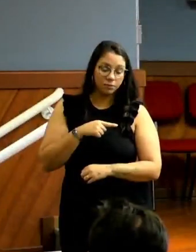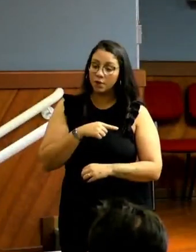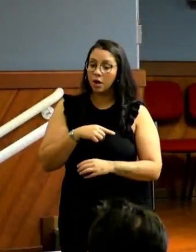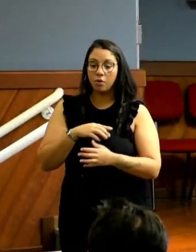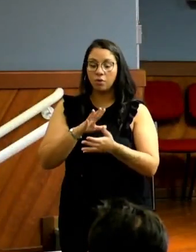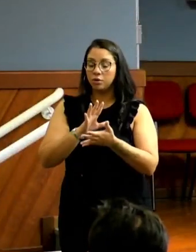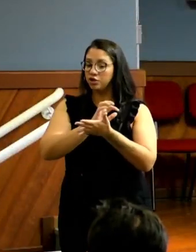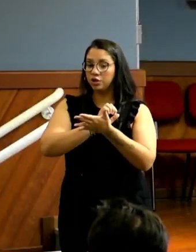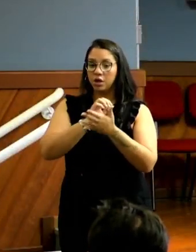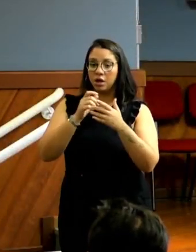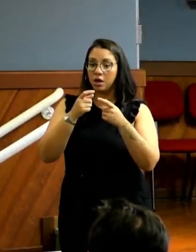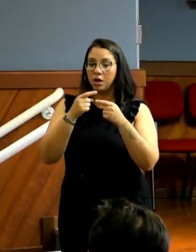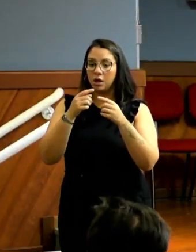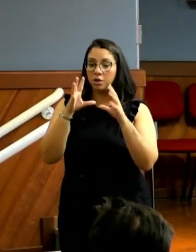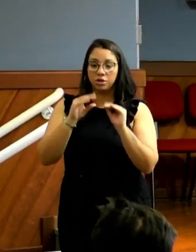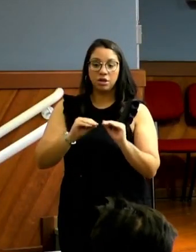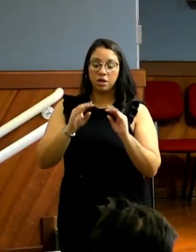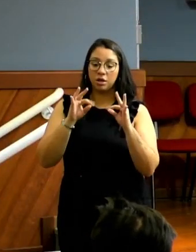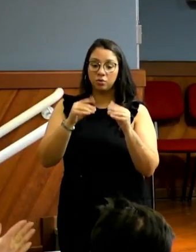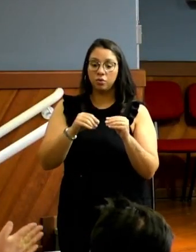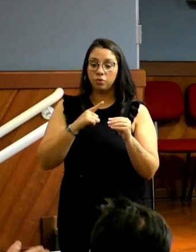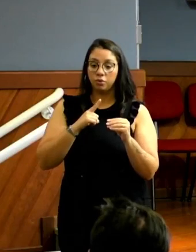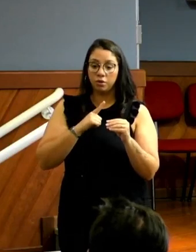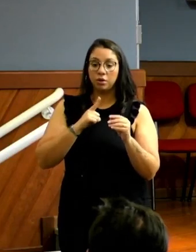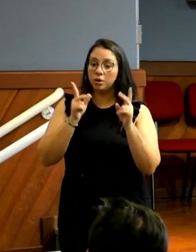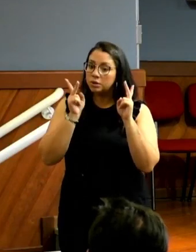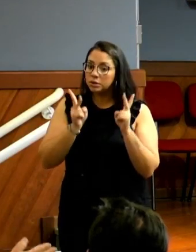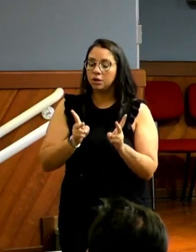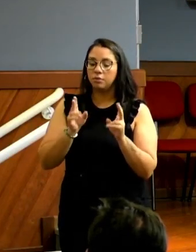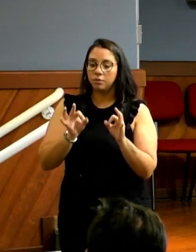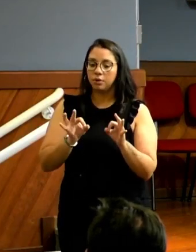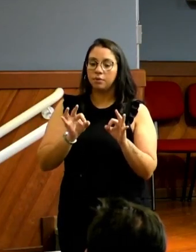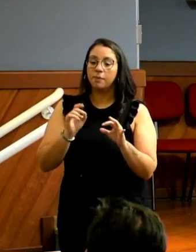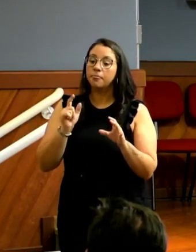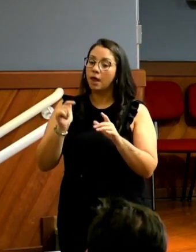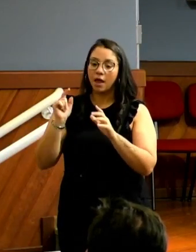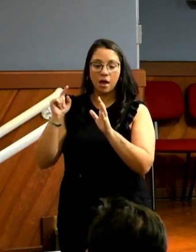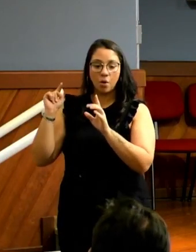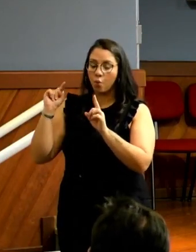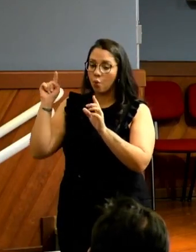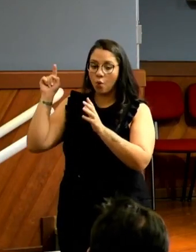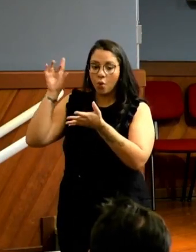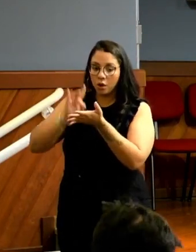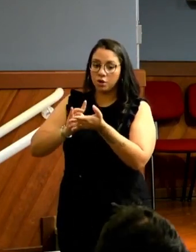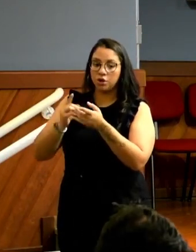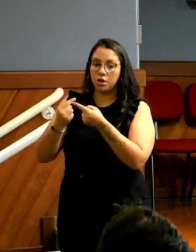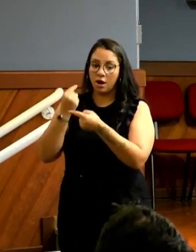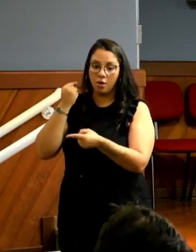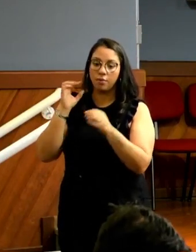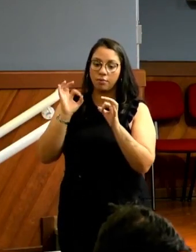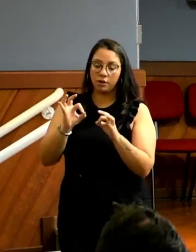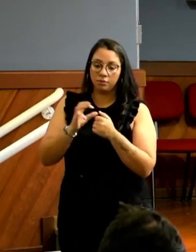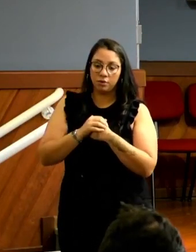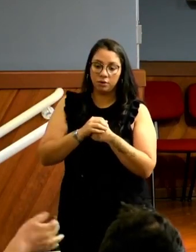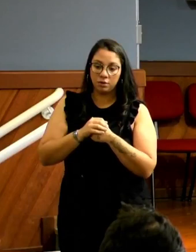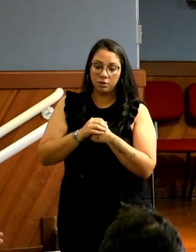tudo. Deixa como o documento está. Mesmo com a poeira. Agora eu entendi. É a matriz mesmo. Exatamente. Agora que eu